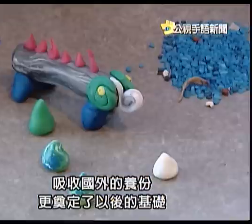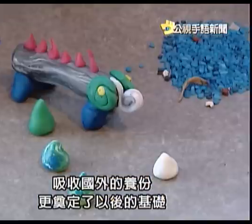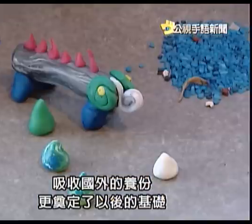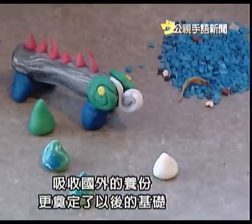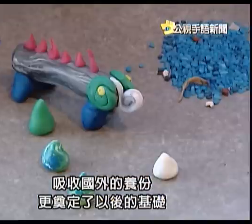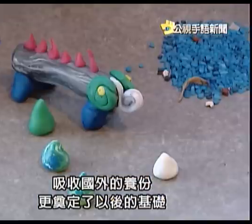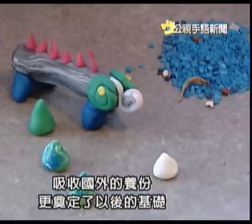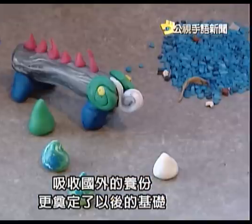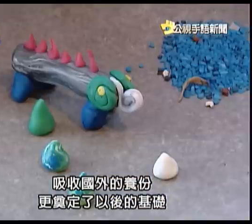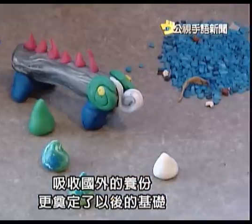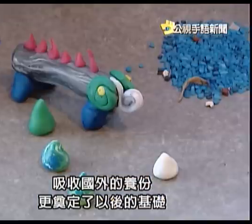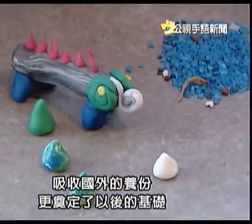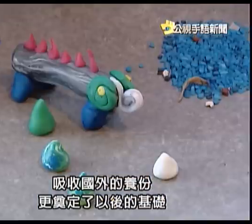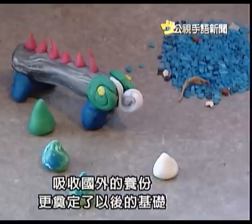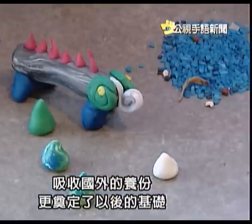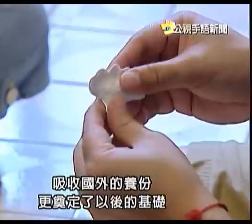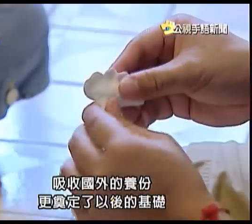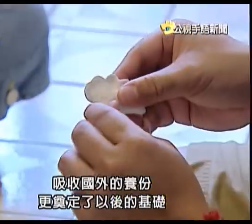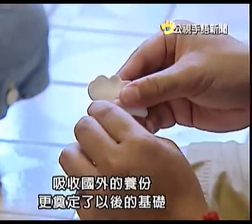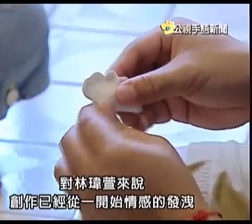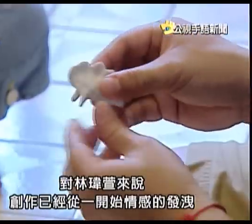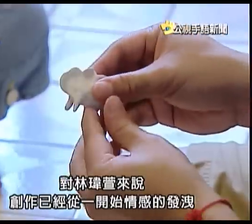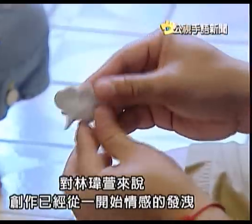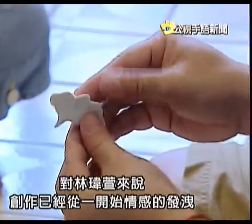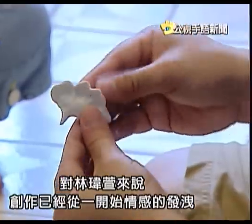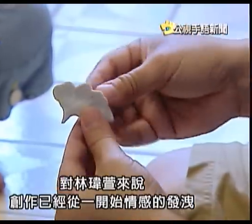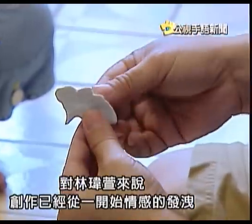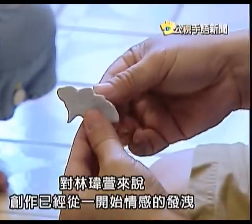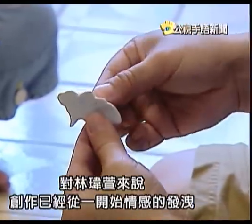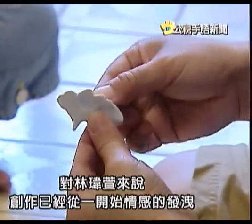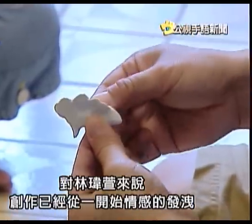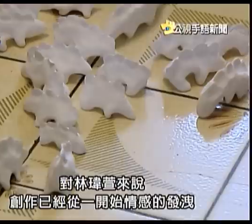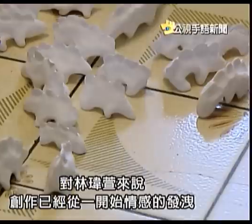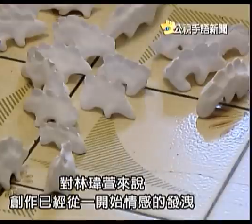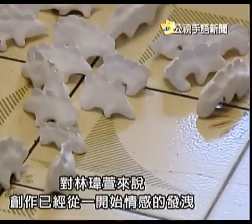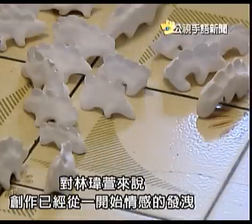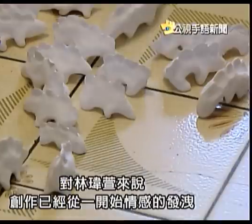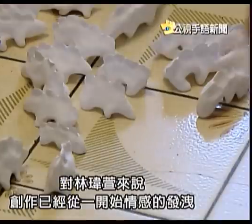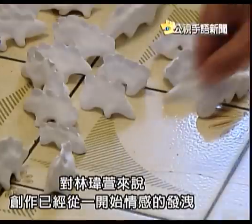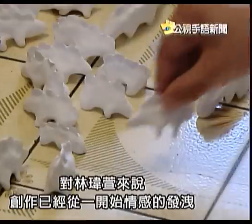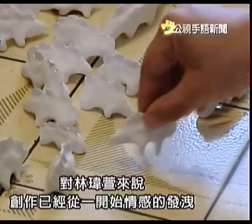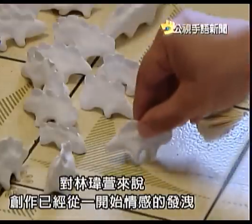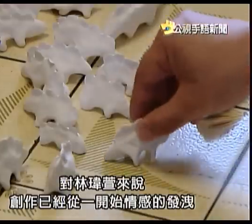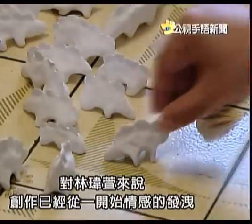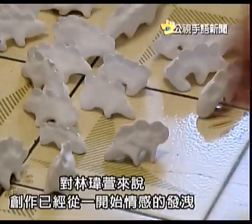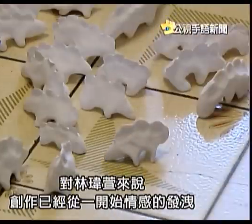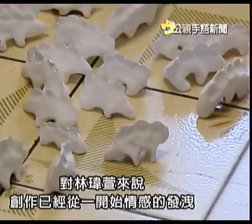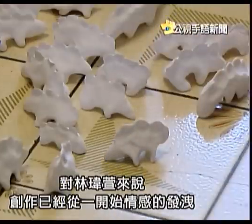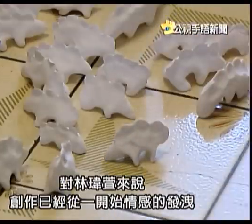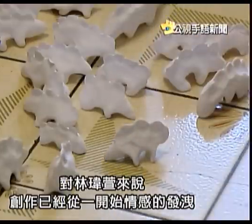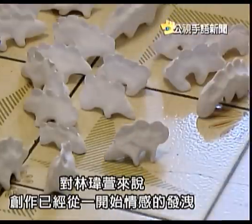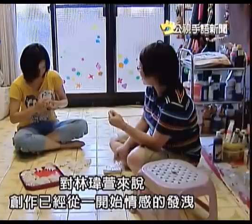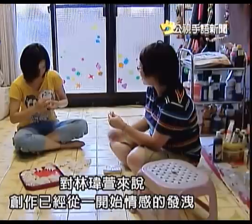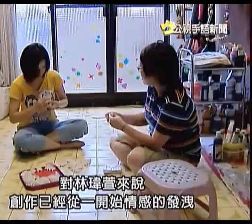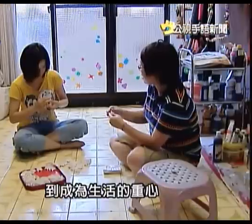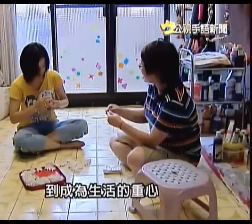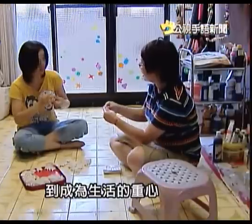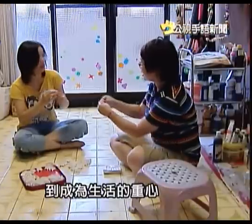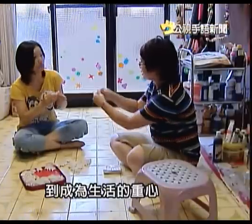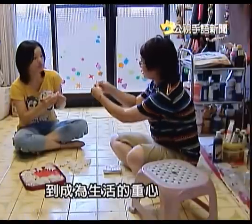奠定了以后的基础。对林伟轩来说，创作已经从一开始情感的发泄到成为生活的